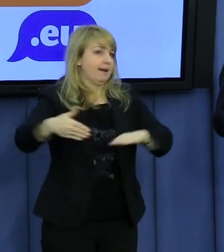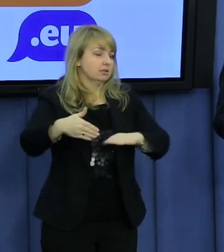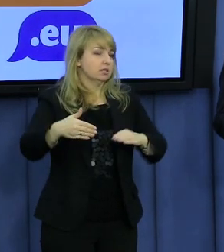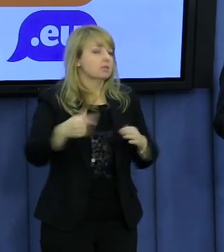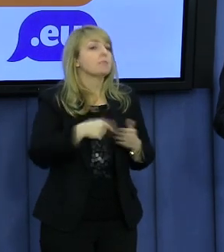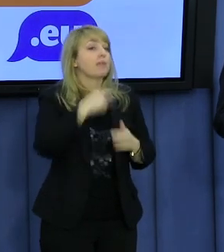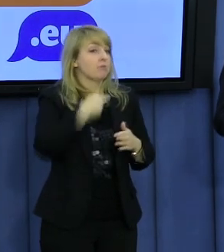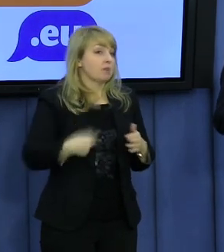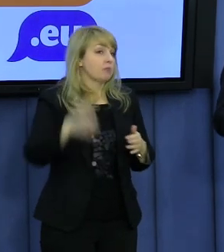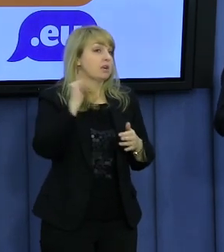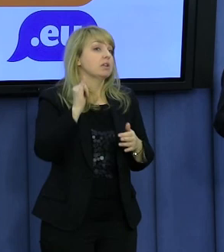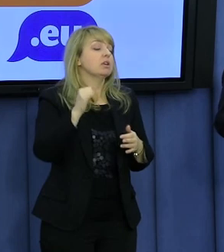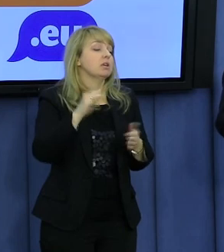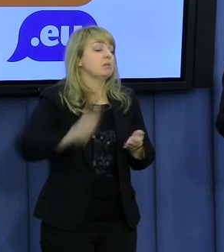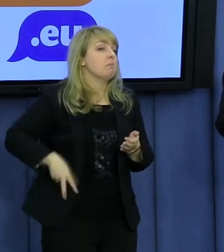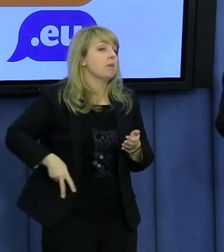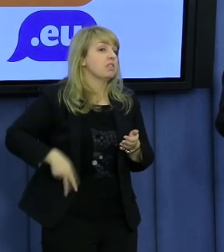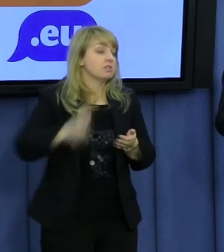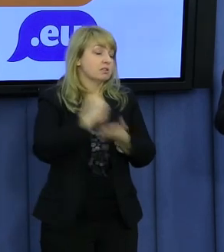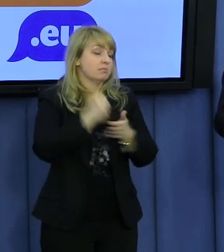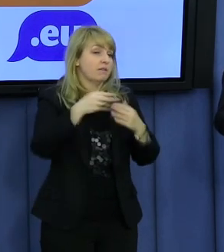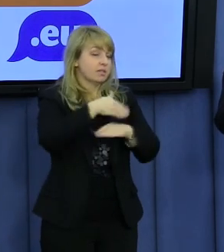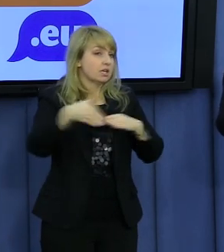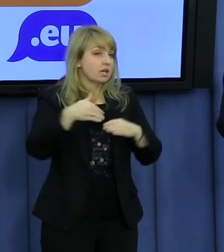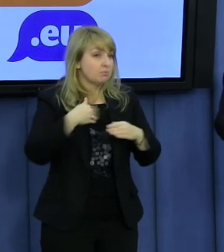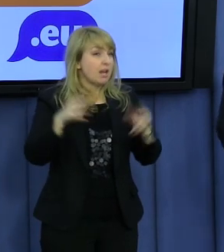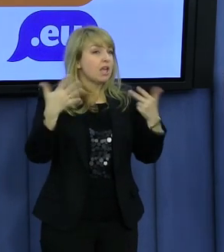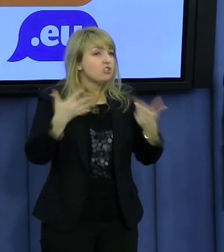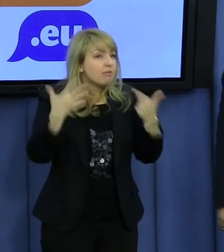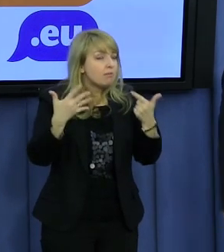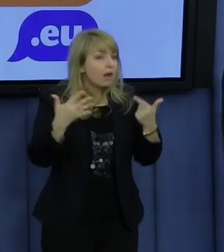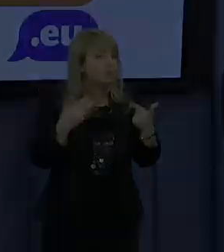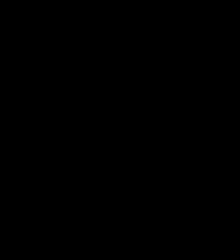mieli 7 lat, żeby Polacy wrócili. To, że nie wracają, to jest między innymi podsumowanie ich rządu.